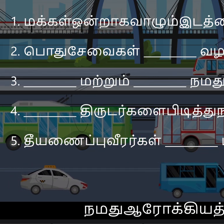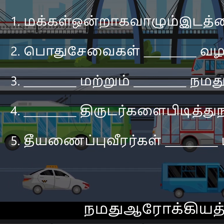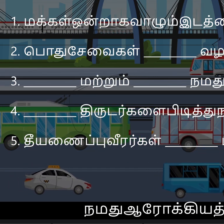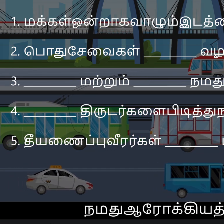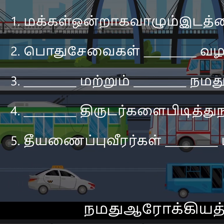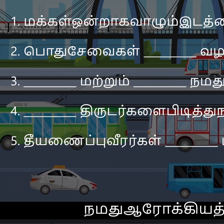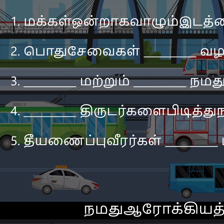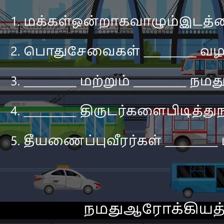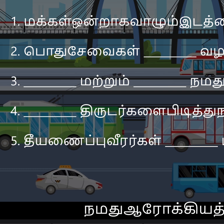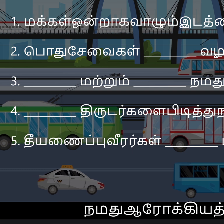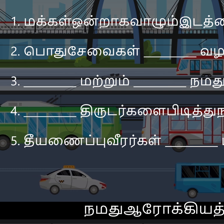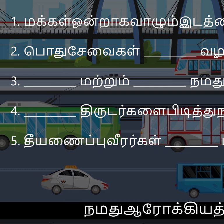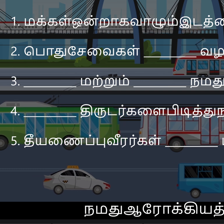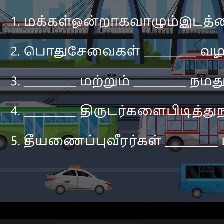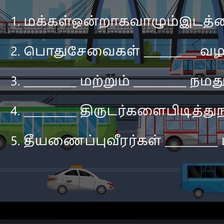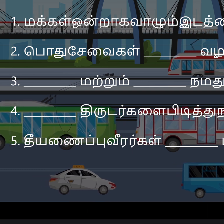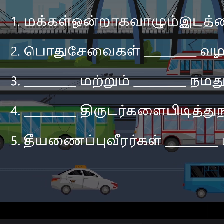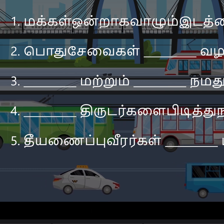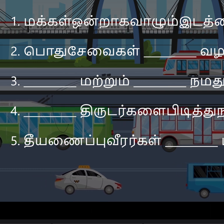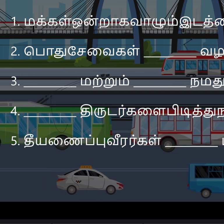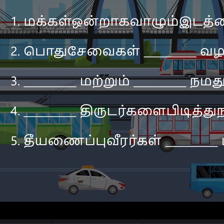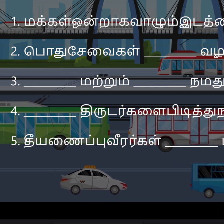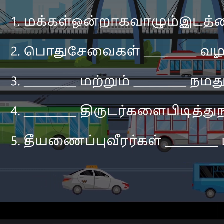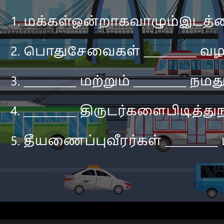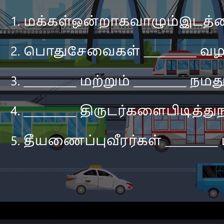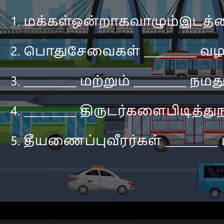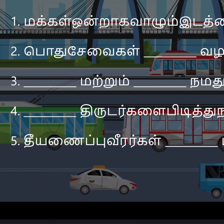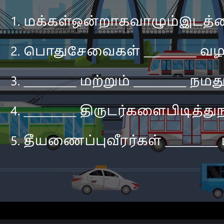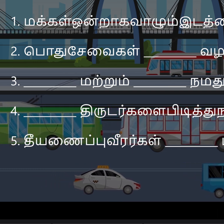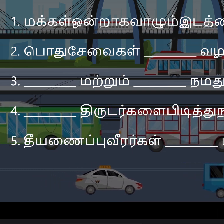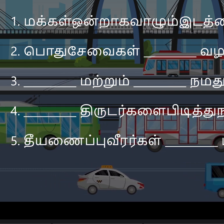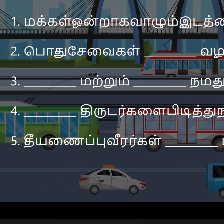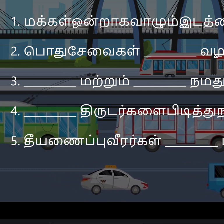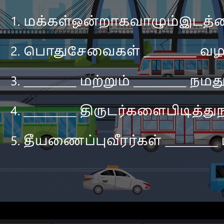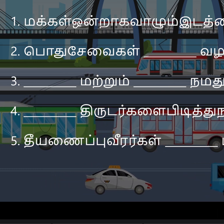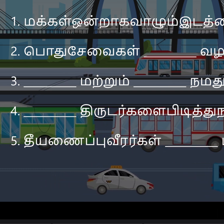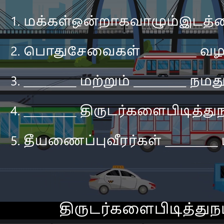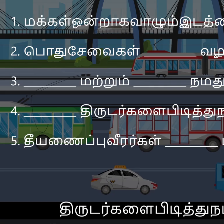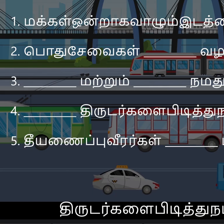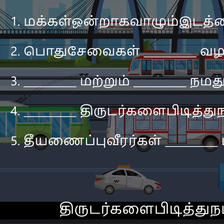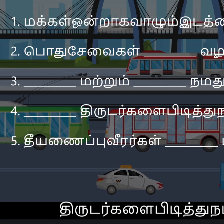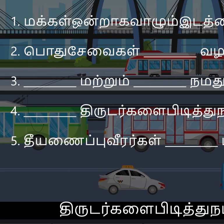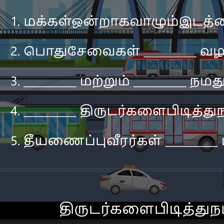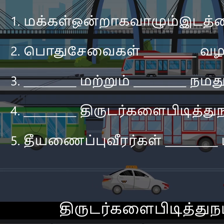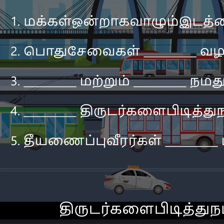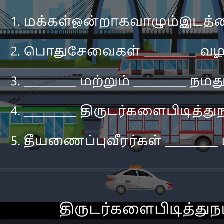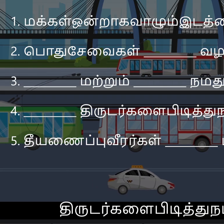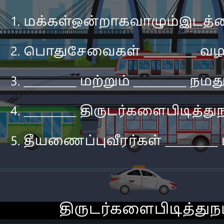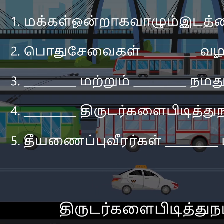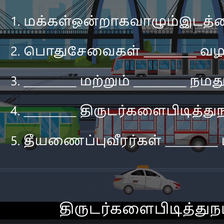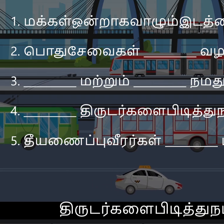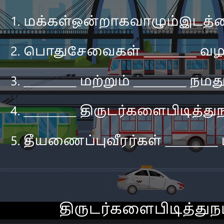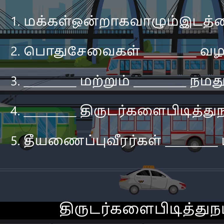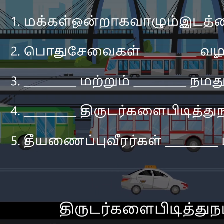ஆரோக்கியத்தை கவனித்துக் கொள்கிறார்கள். கேள்வி 4. டேஷ் திருடர்களை